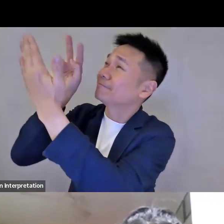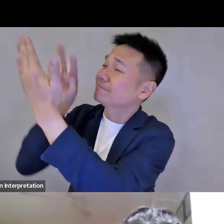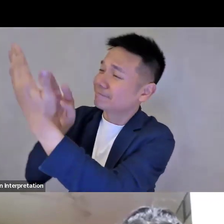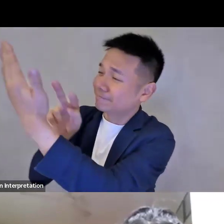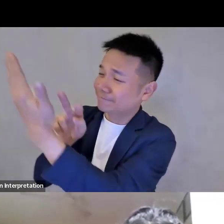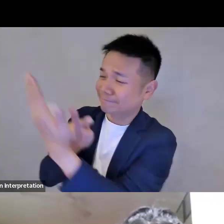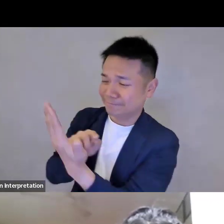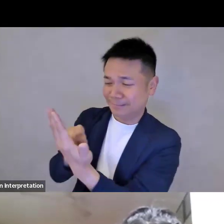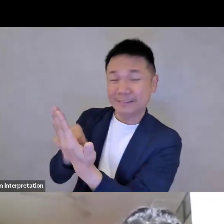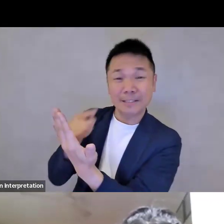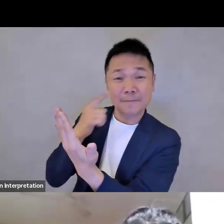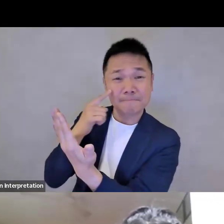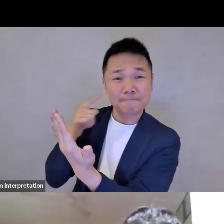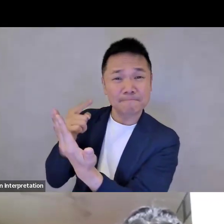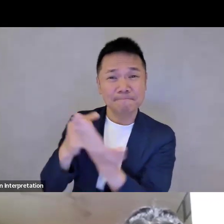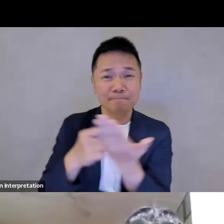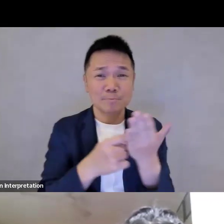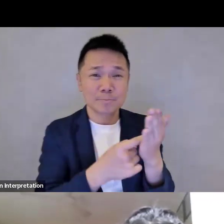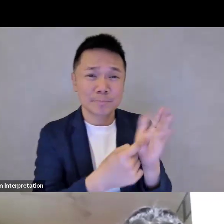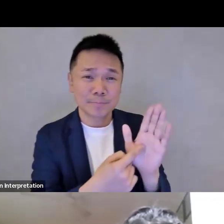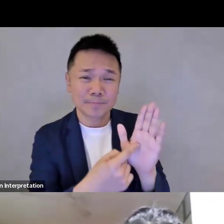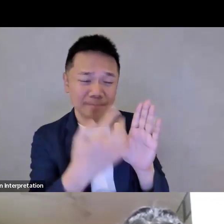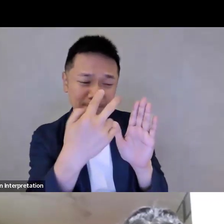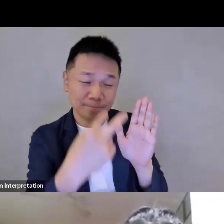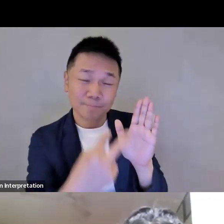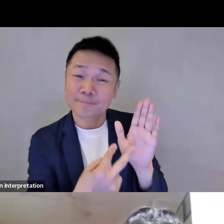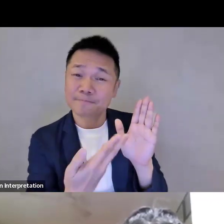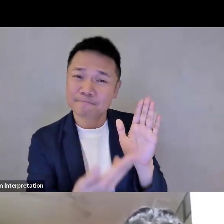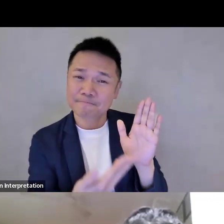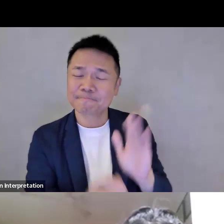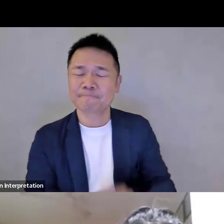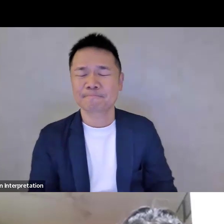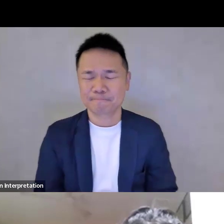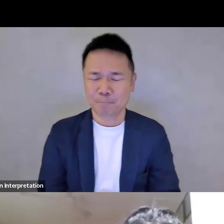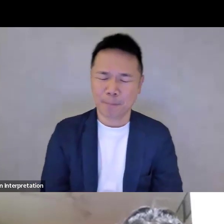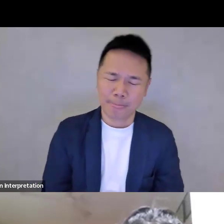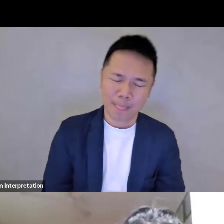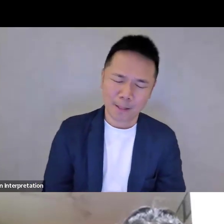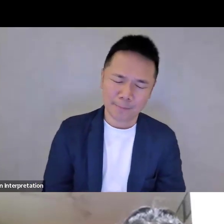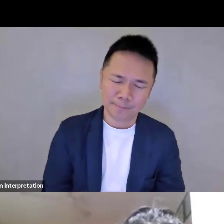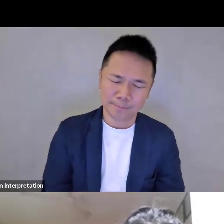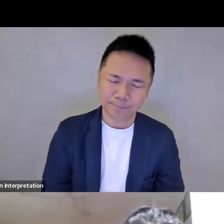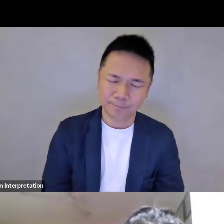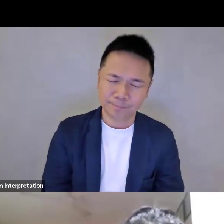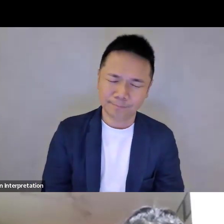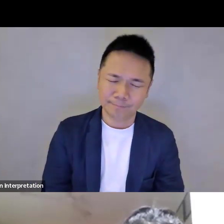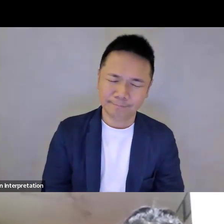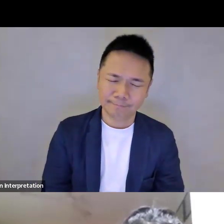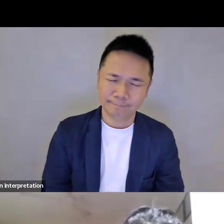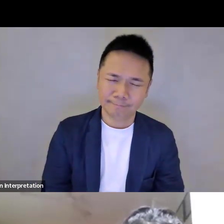因为这有一个很我们的报有一个巴布基金会的一个